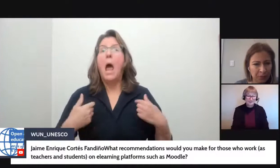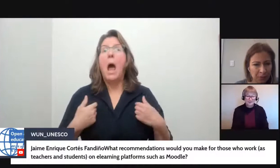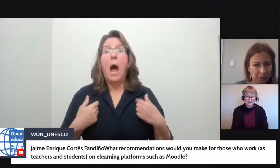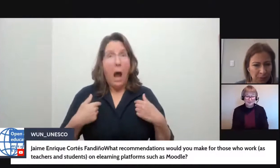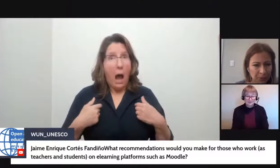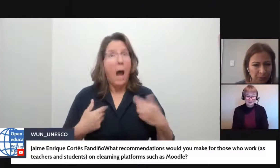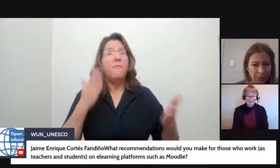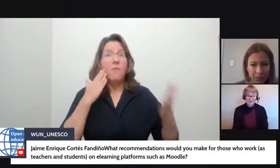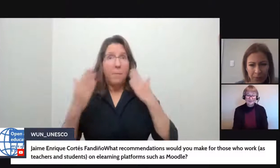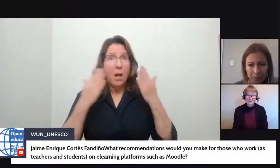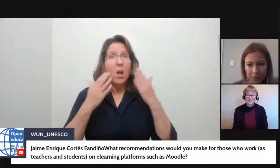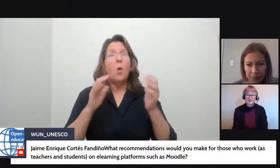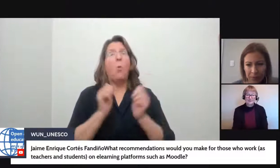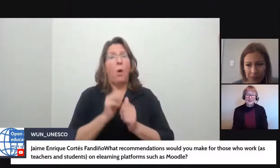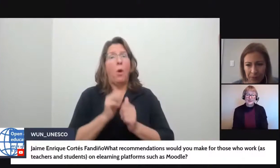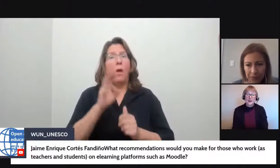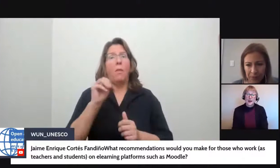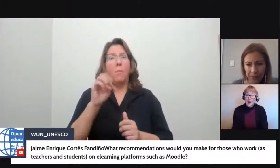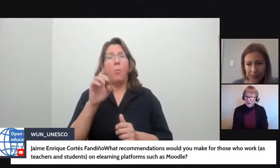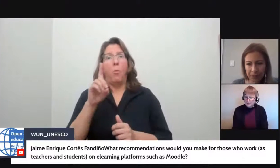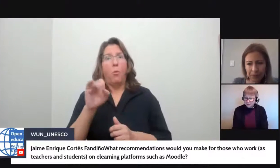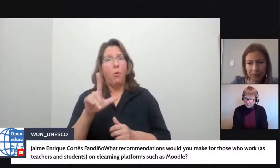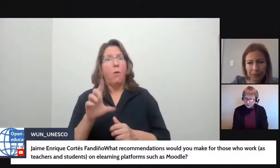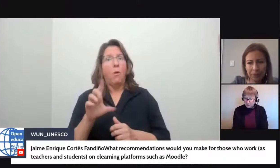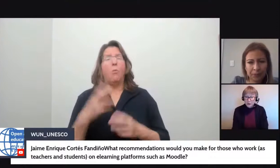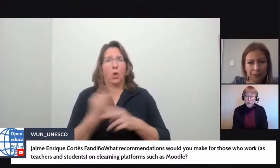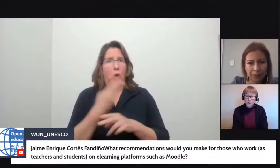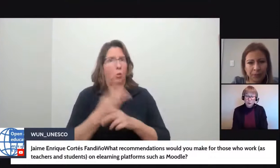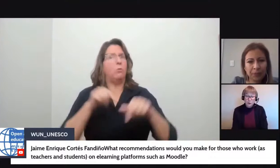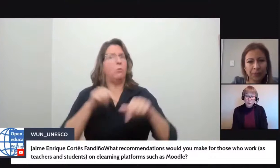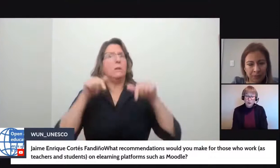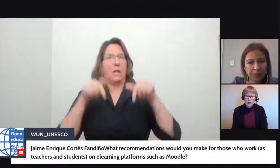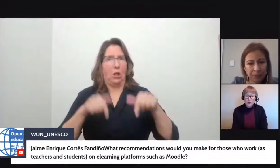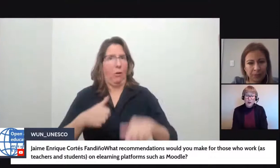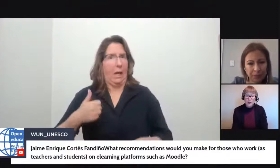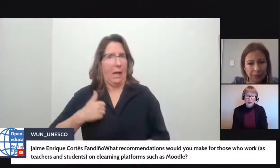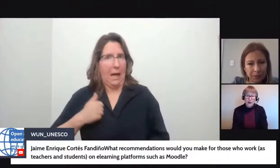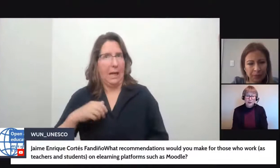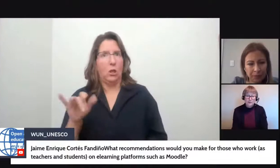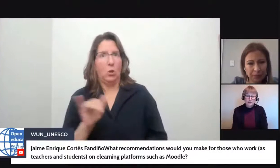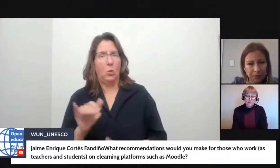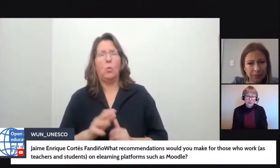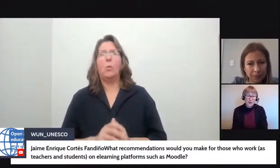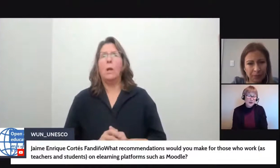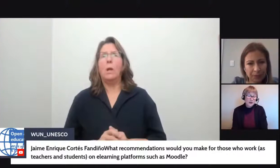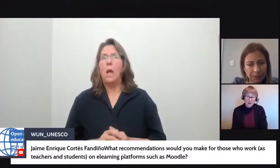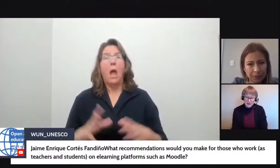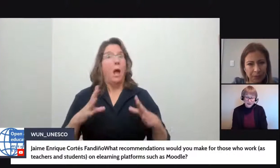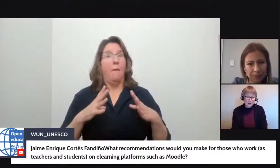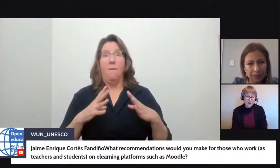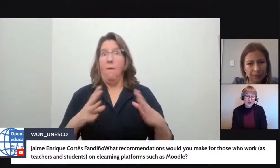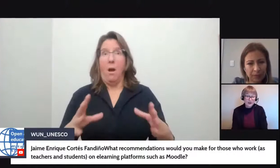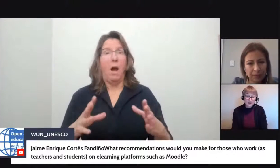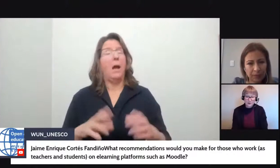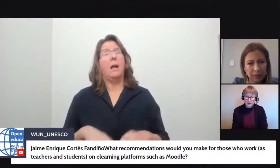relacionado al trabajo y diseño de curso, pero Pressbooks está en medio, por así decirlo. O